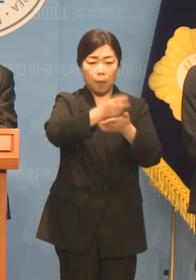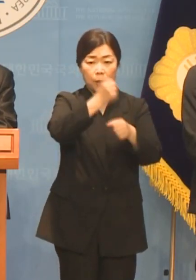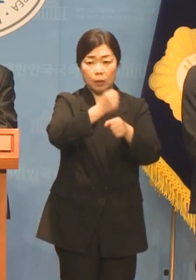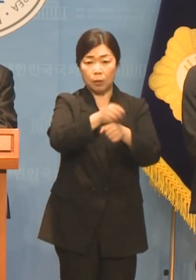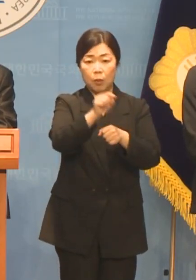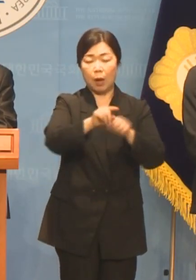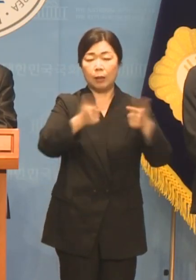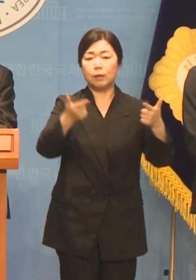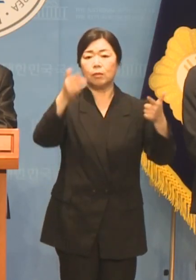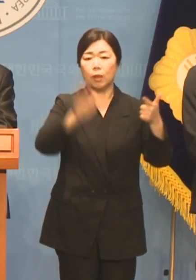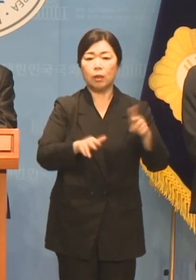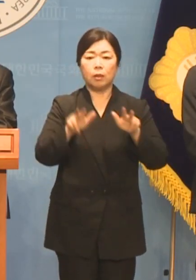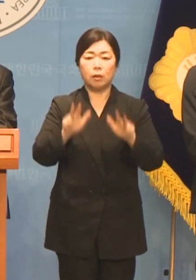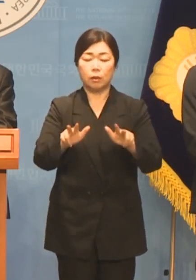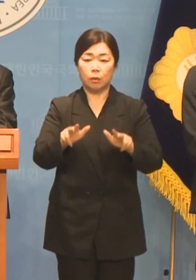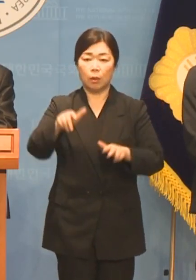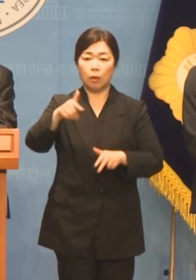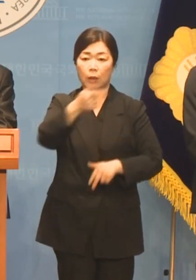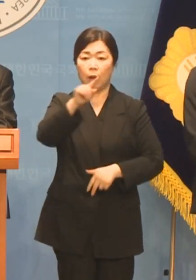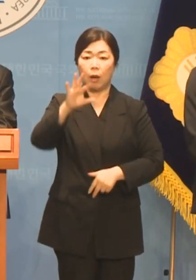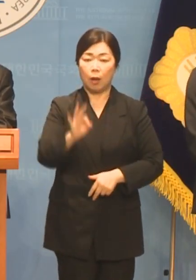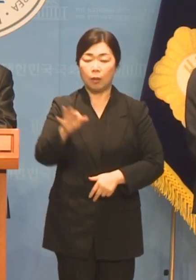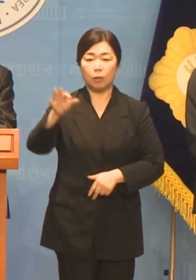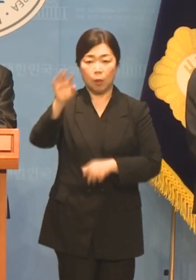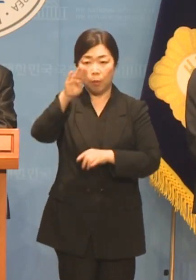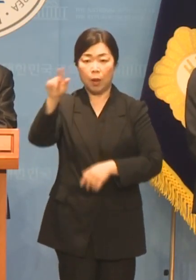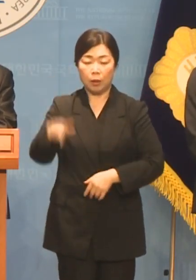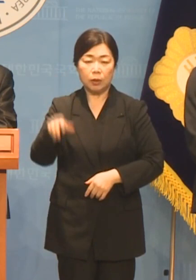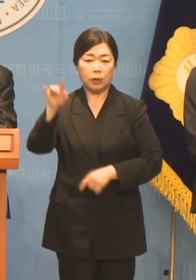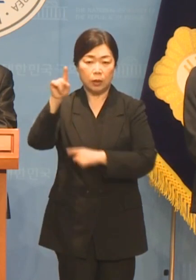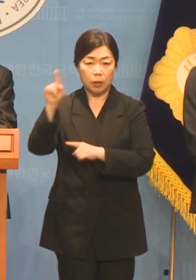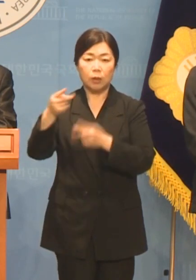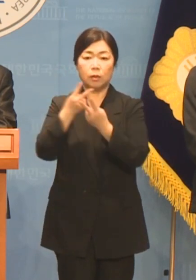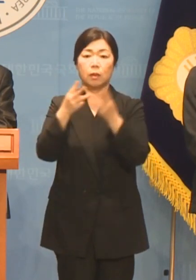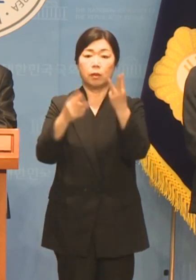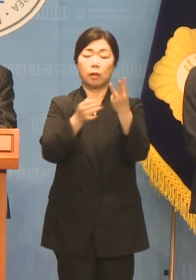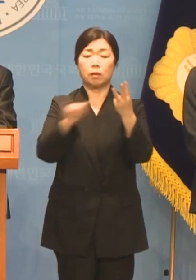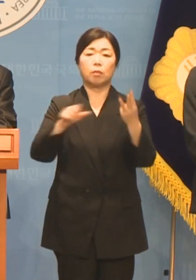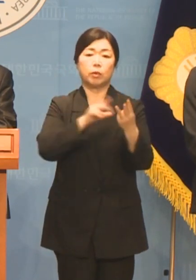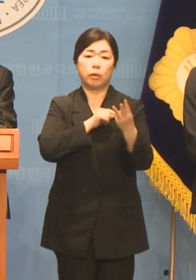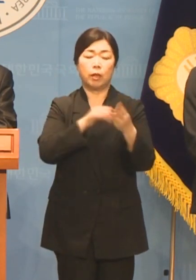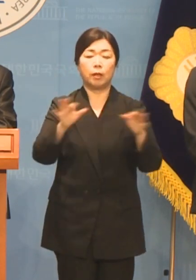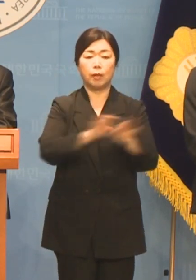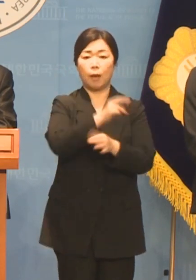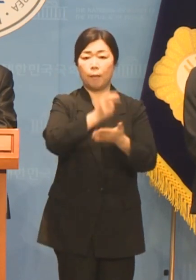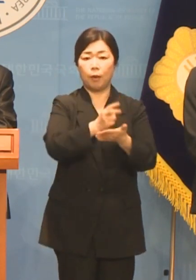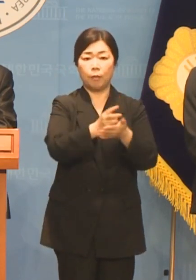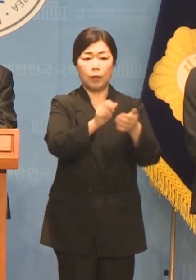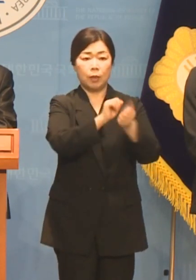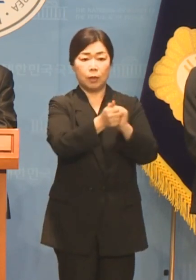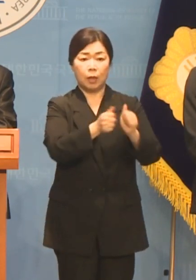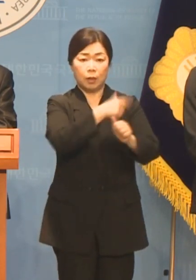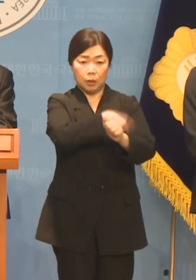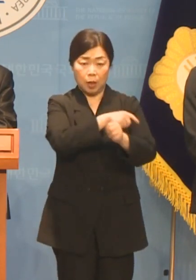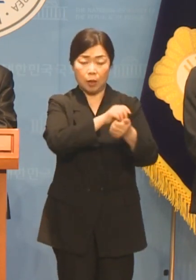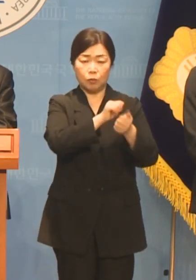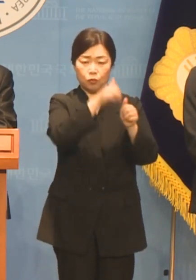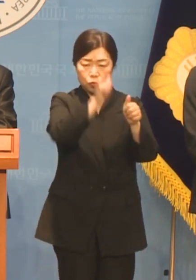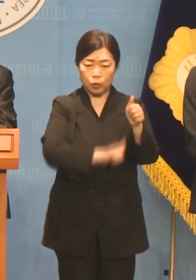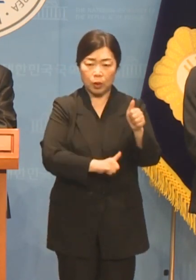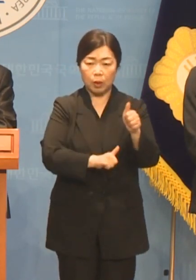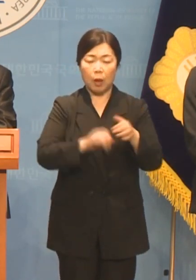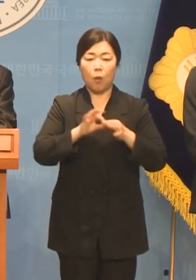법사위원회에 강훈식, 박주민, 이정문 세 의원께서 제출한 상법 이사 충실 의무 관련 법안이 계류